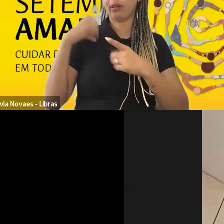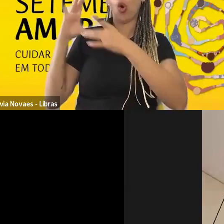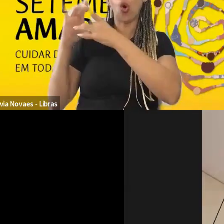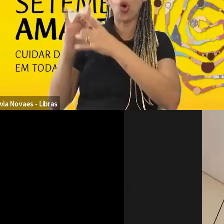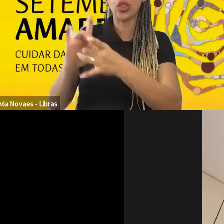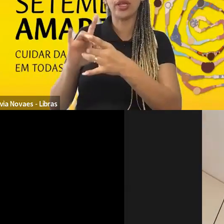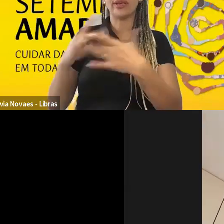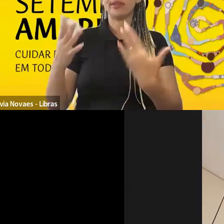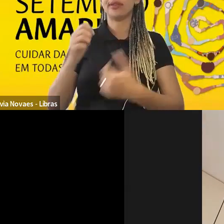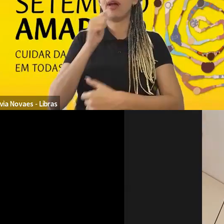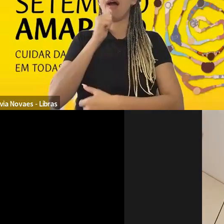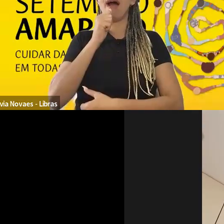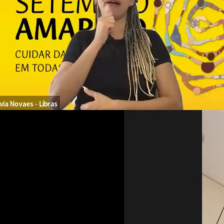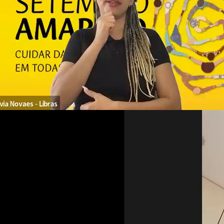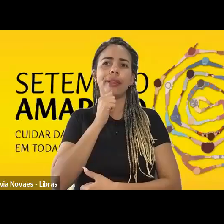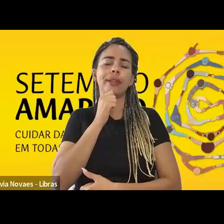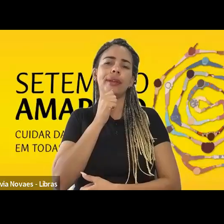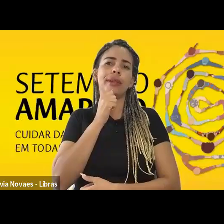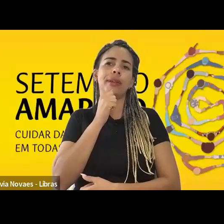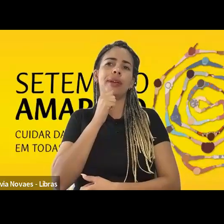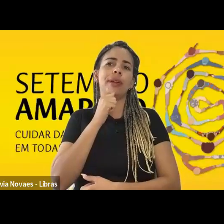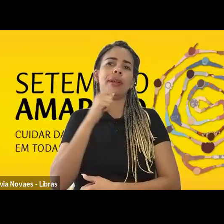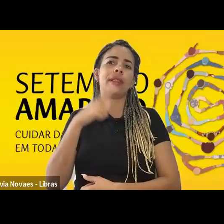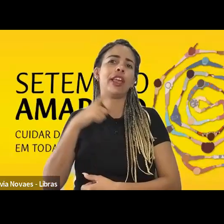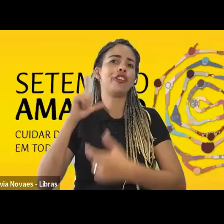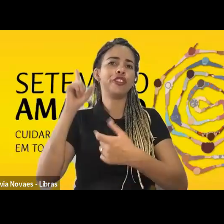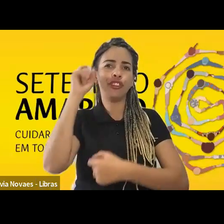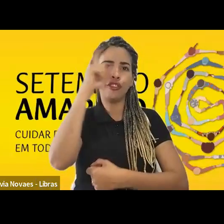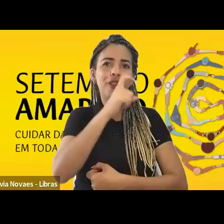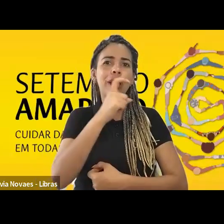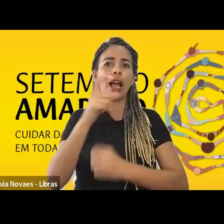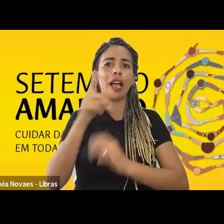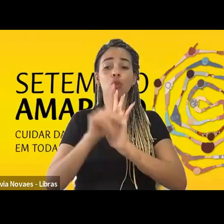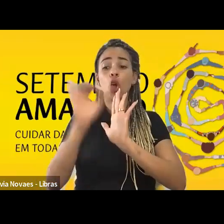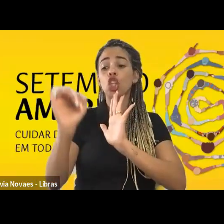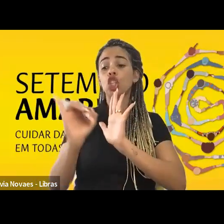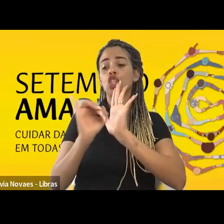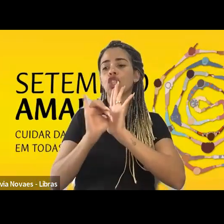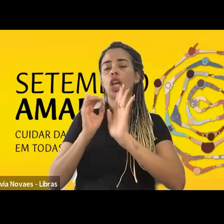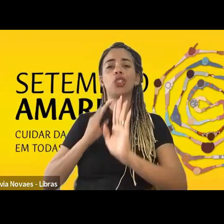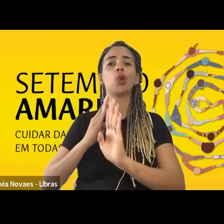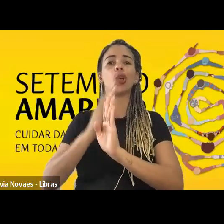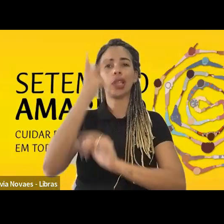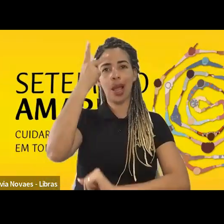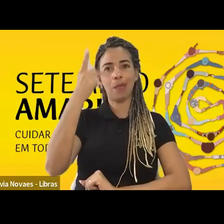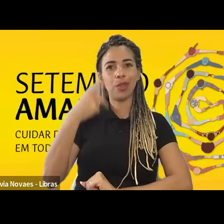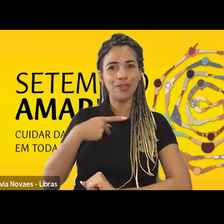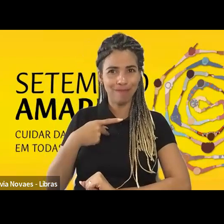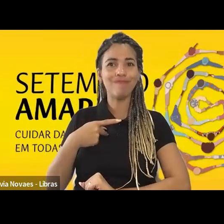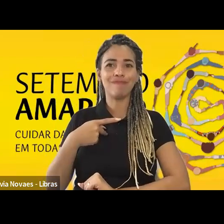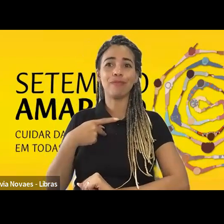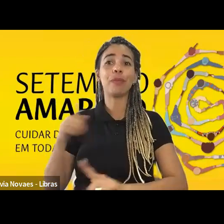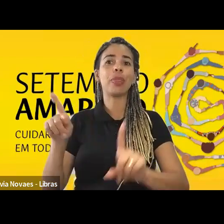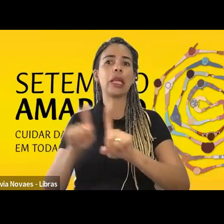ainda não tem uma dificuldade grande no estabelecimento da sua identidade pessoal. E segundo, porque ele ainda